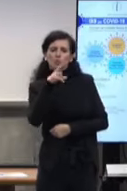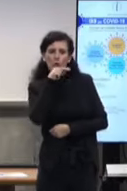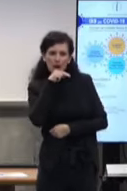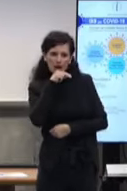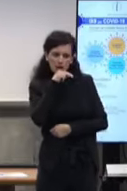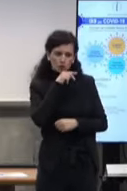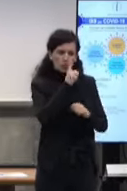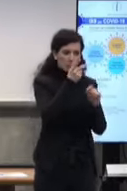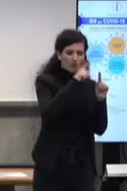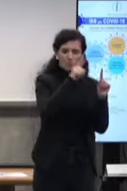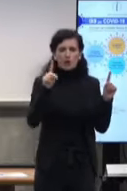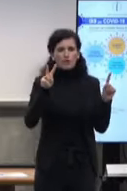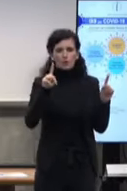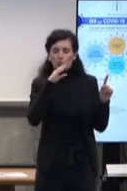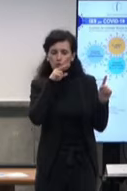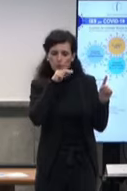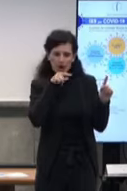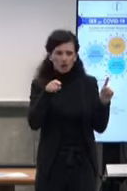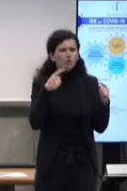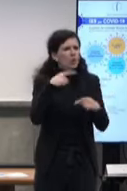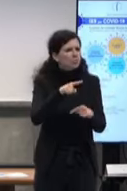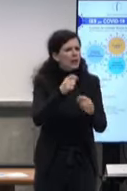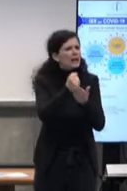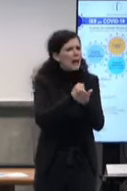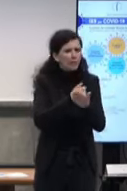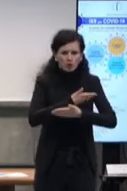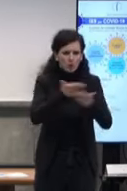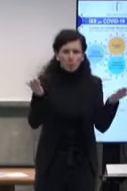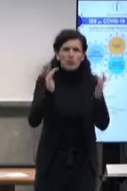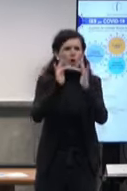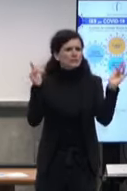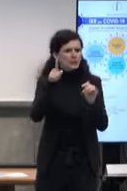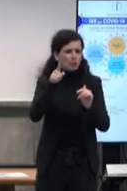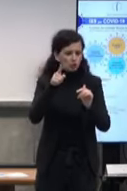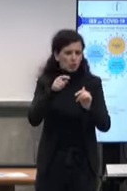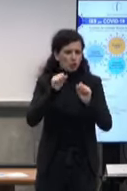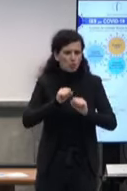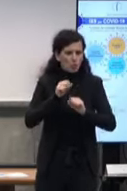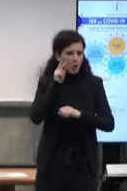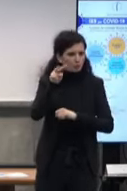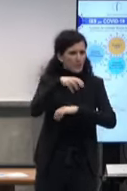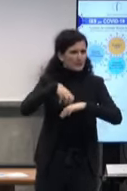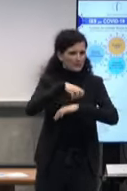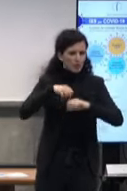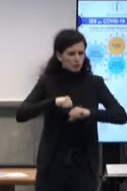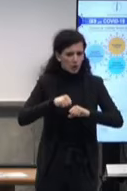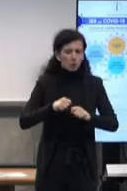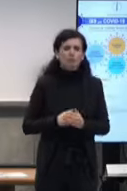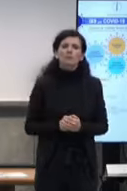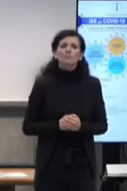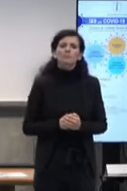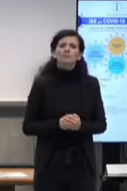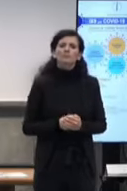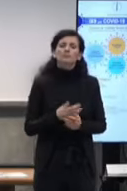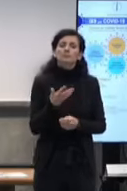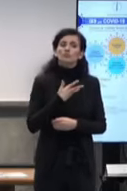report che ripete pubblica sul sito cioè ci sono varie tabelle ce n'è